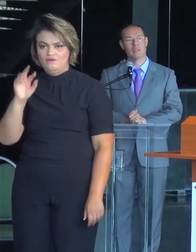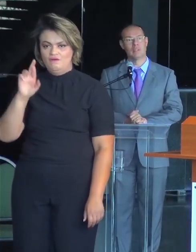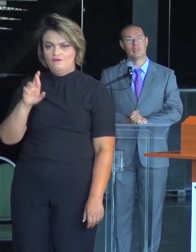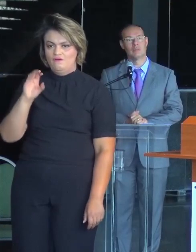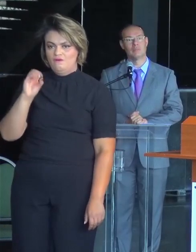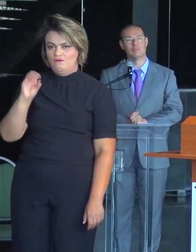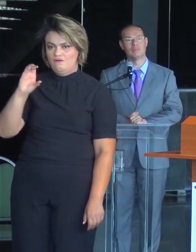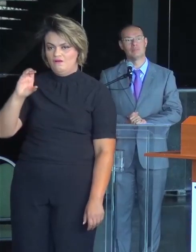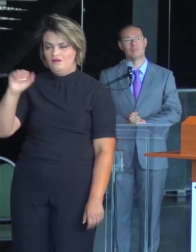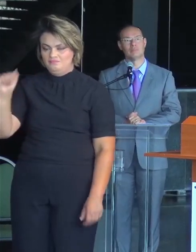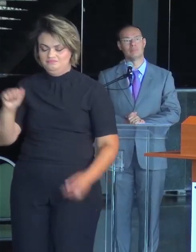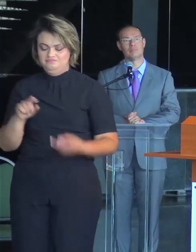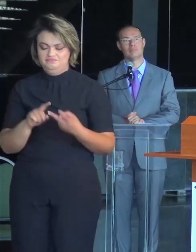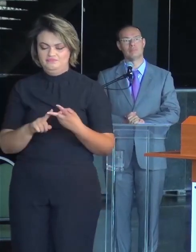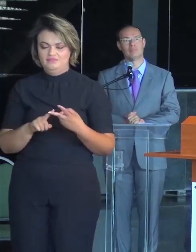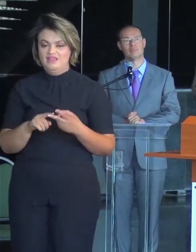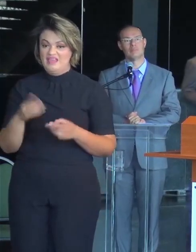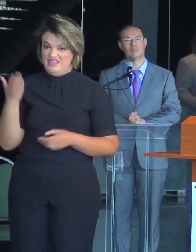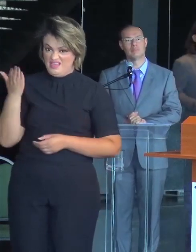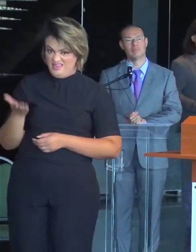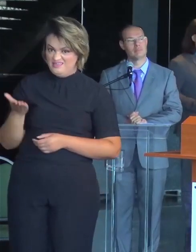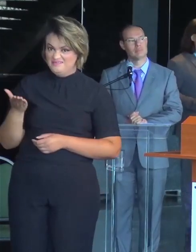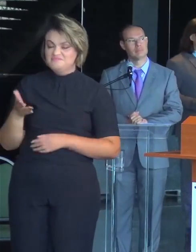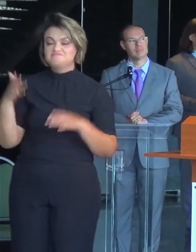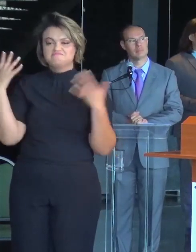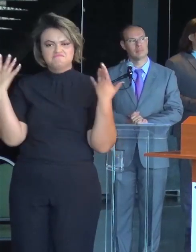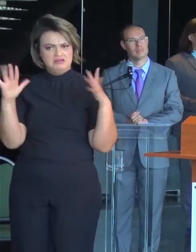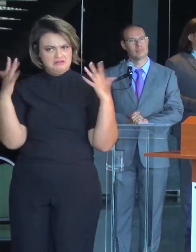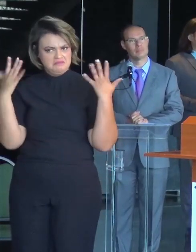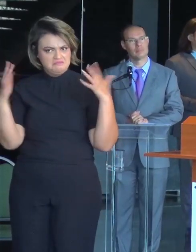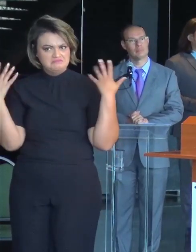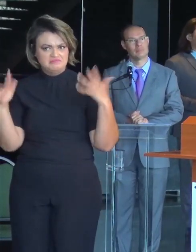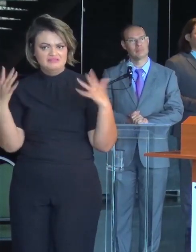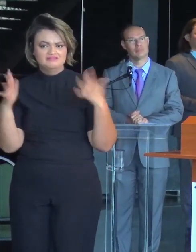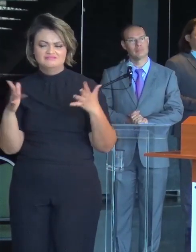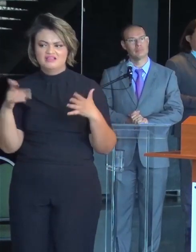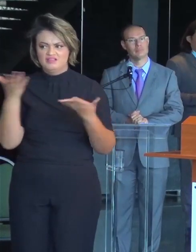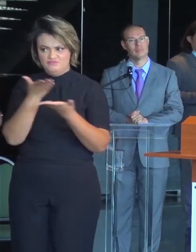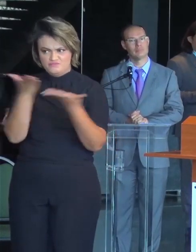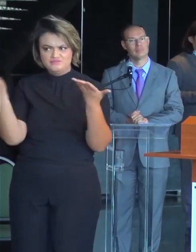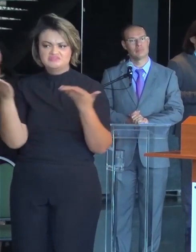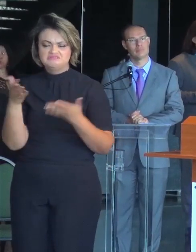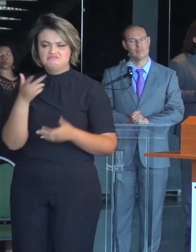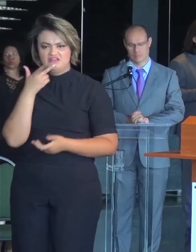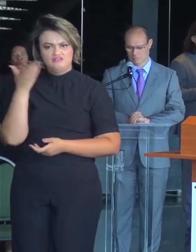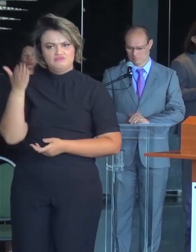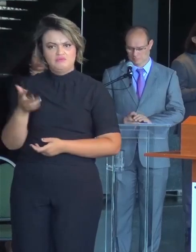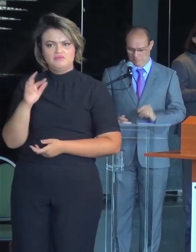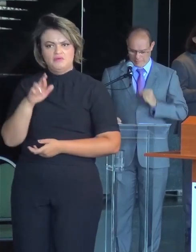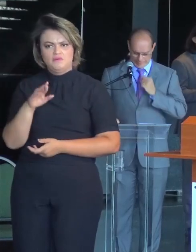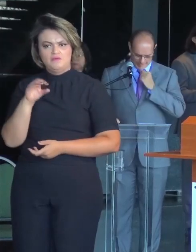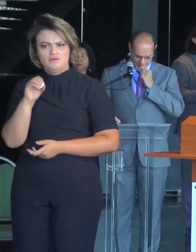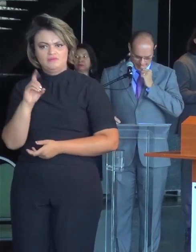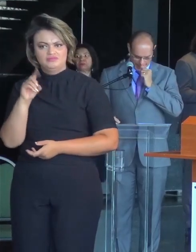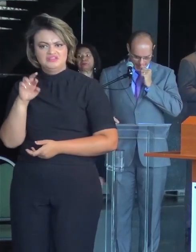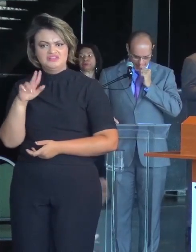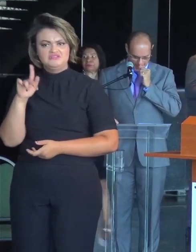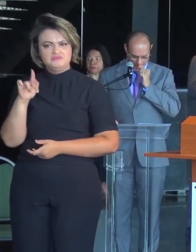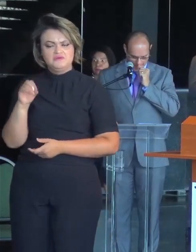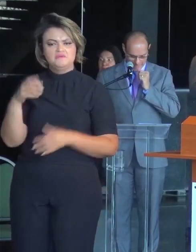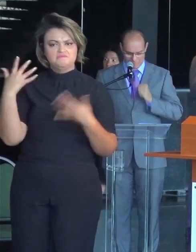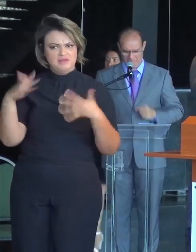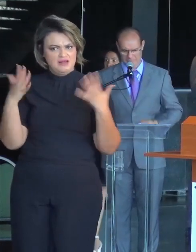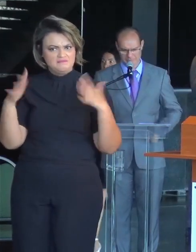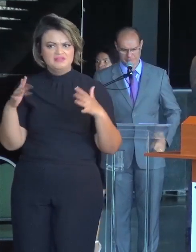Pública. Rodrigo, parabenizo aqui diante de todos que estão presentes, pela forma que